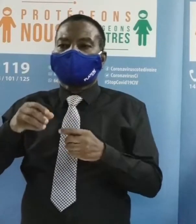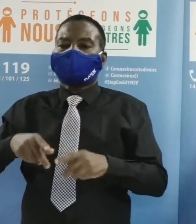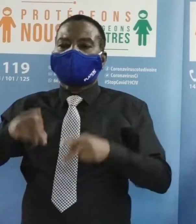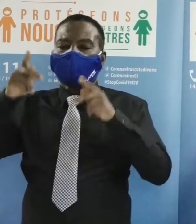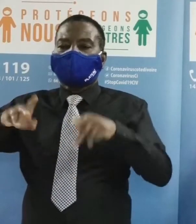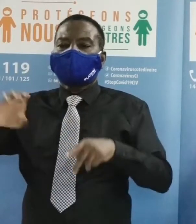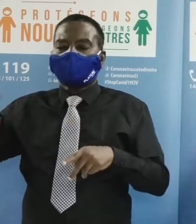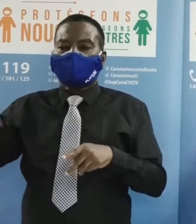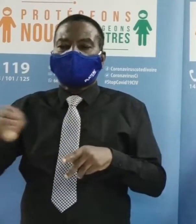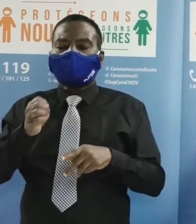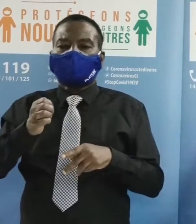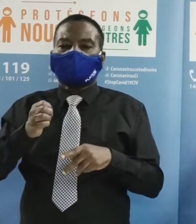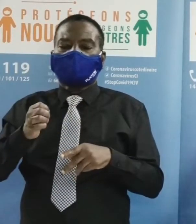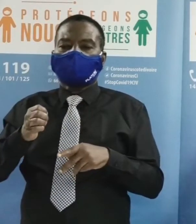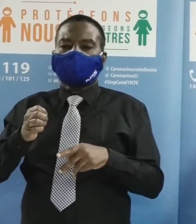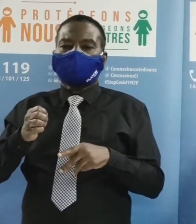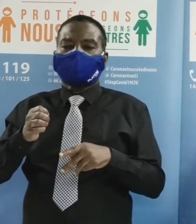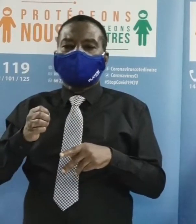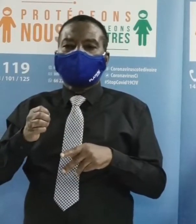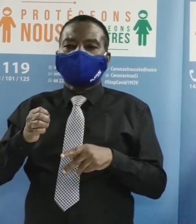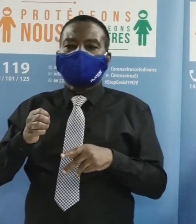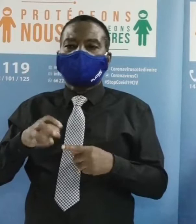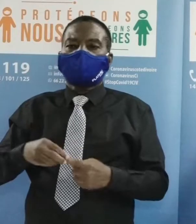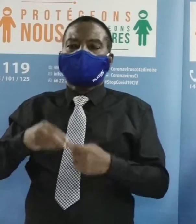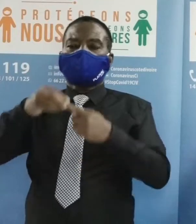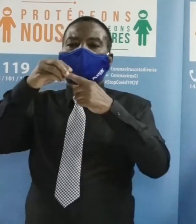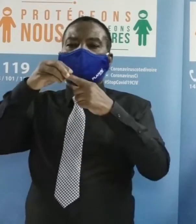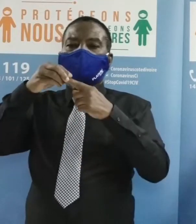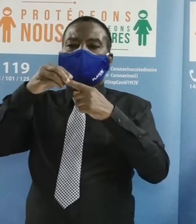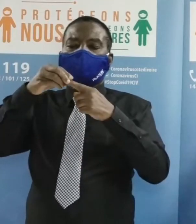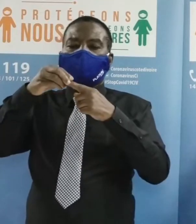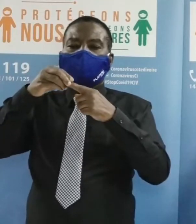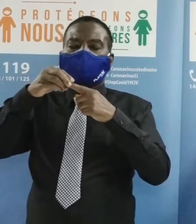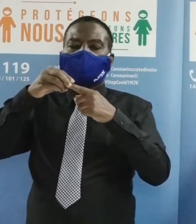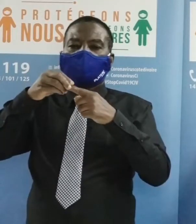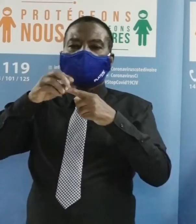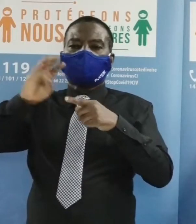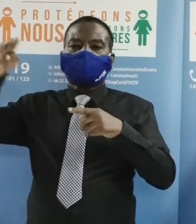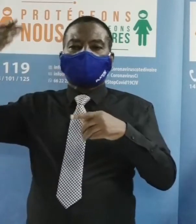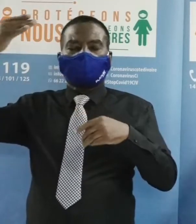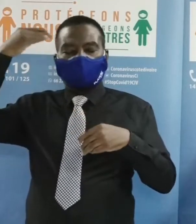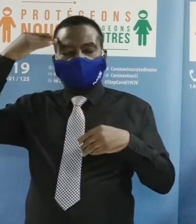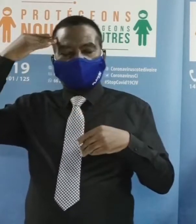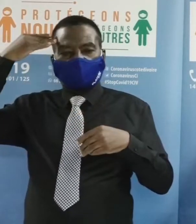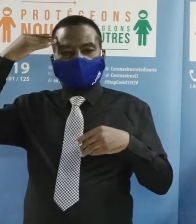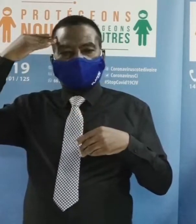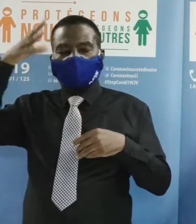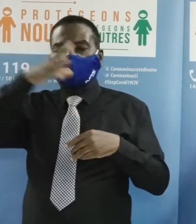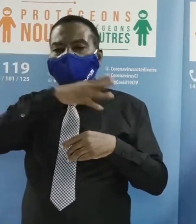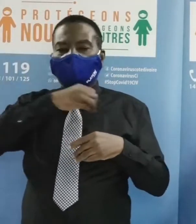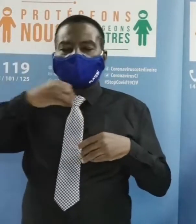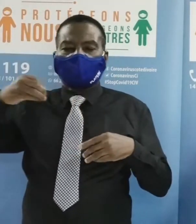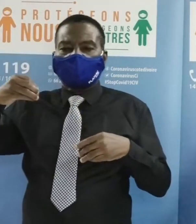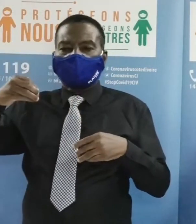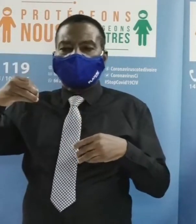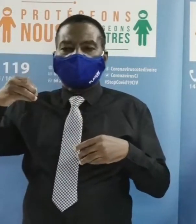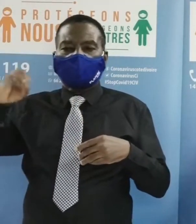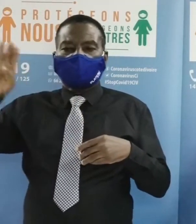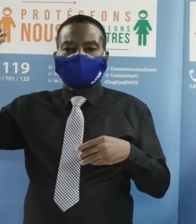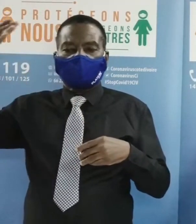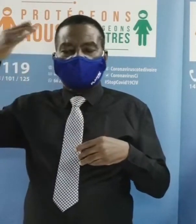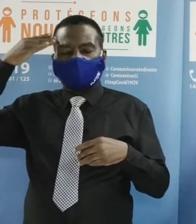politiques en particulier le premier ministre et les